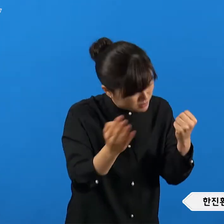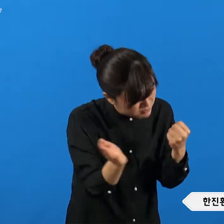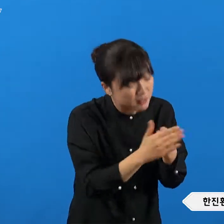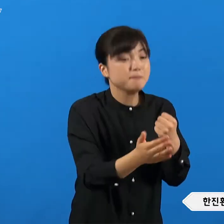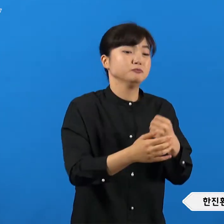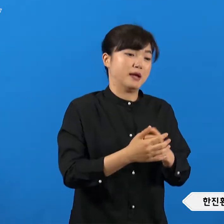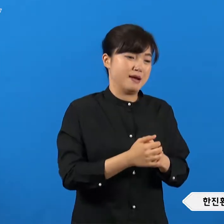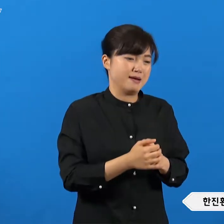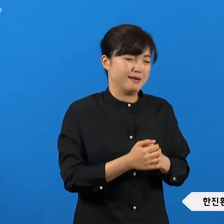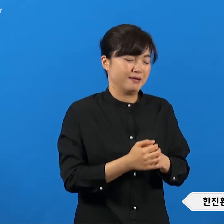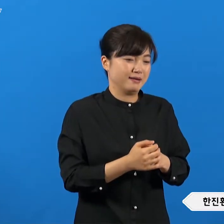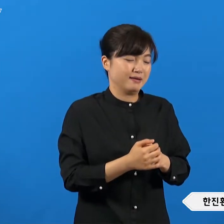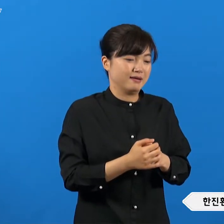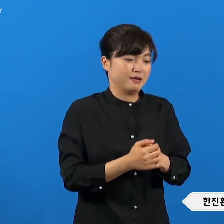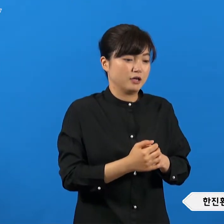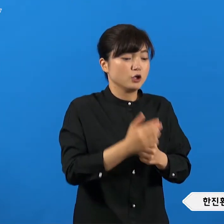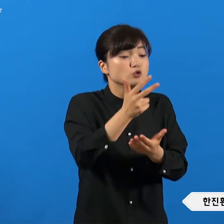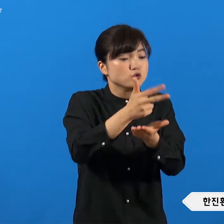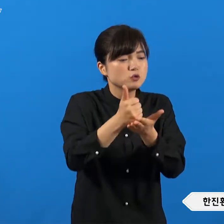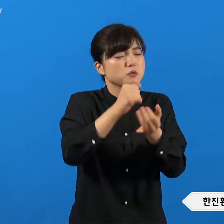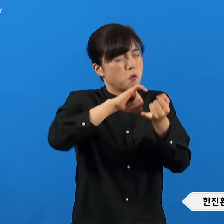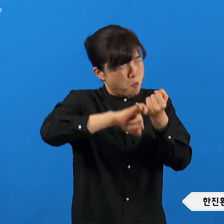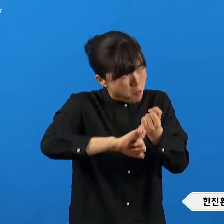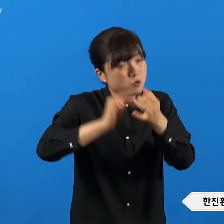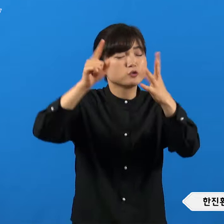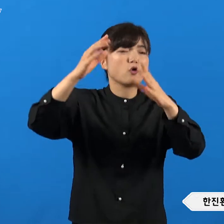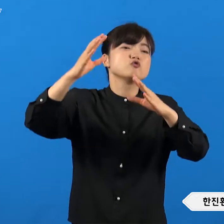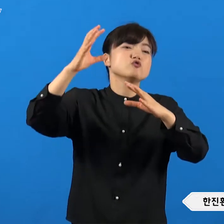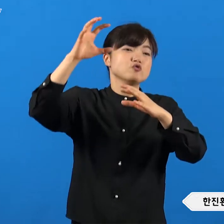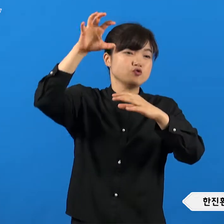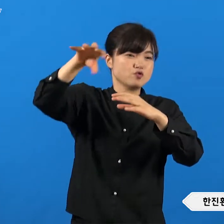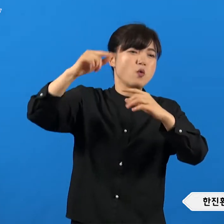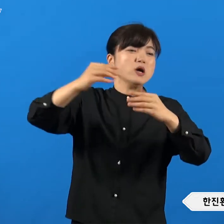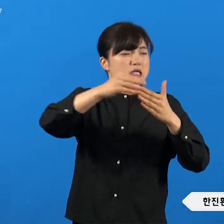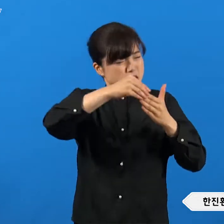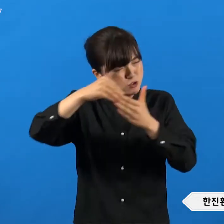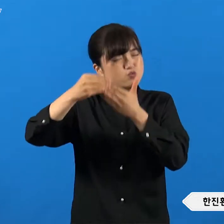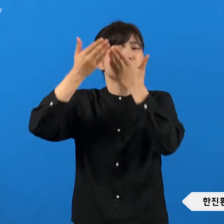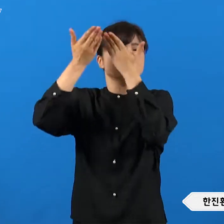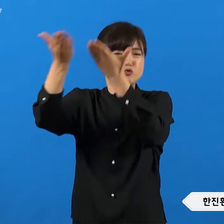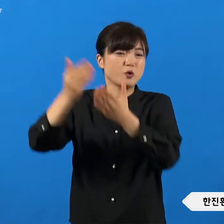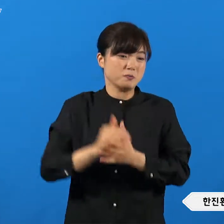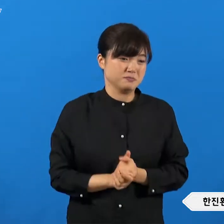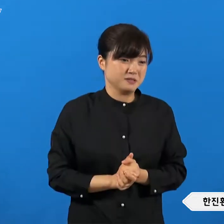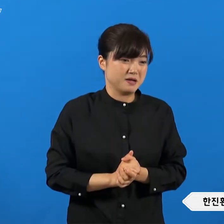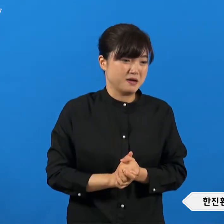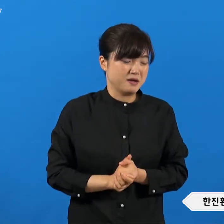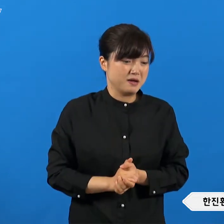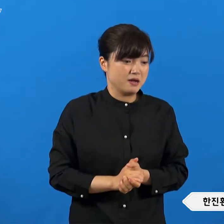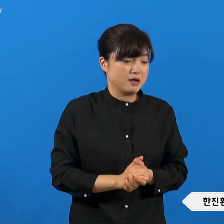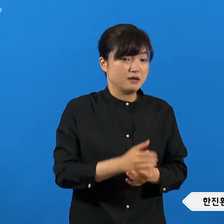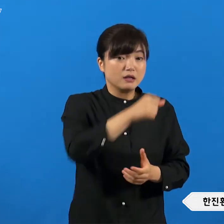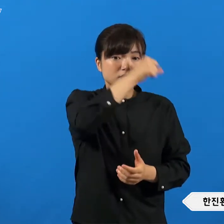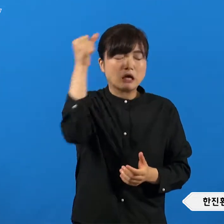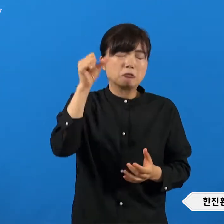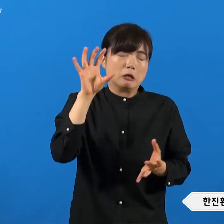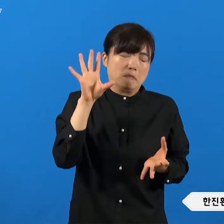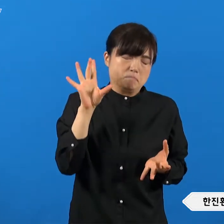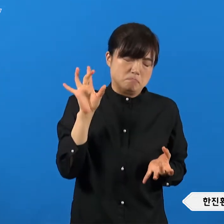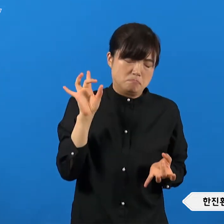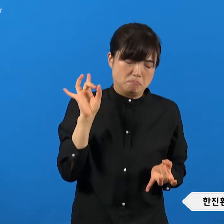하셨지 않습니까? 주님께서 꼭 천국으로 인도해 주실 겁니다. 그래도 장로님이 가만히